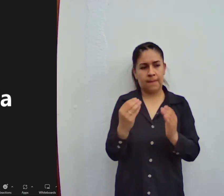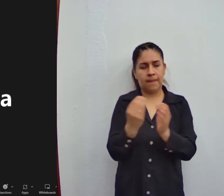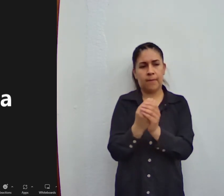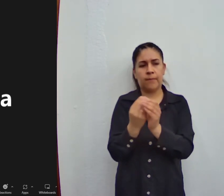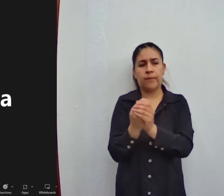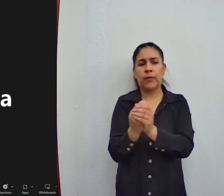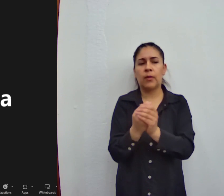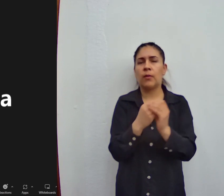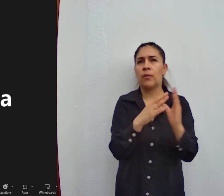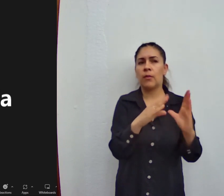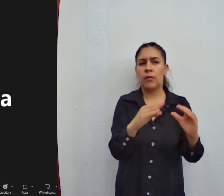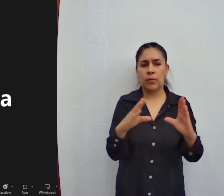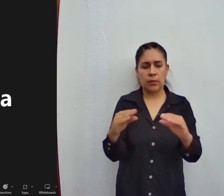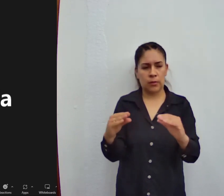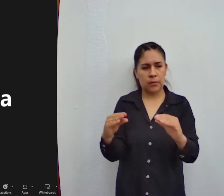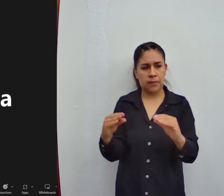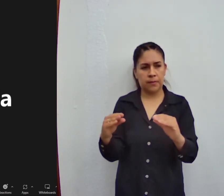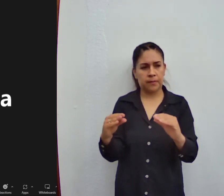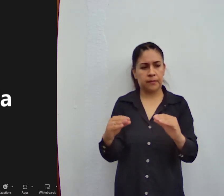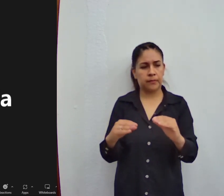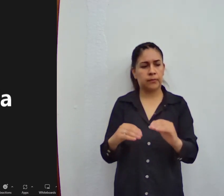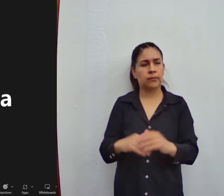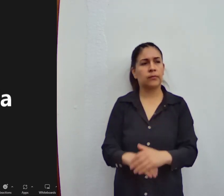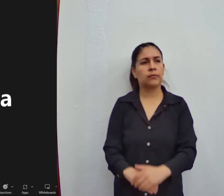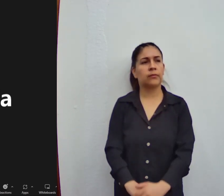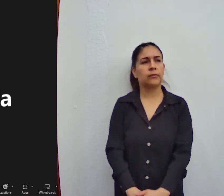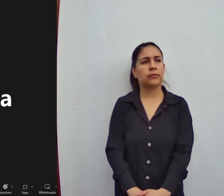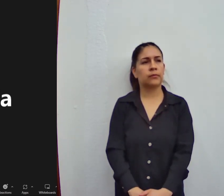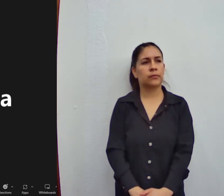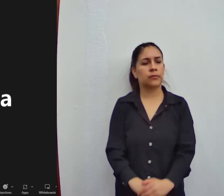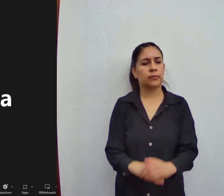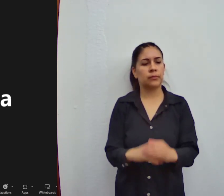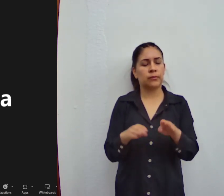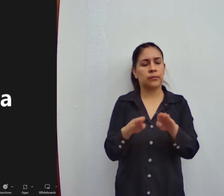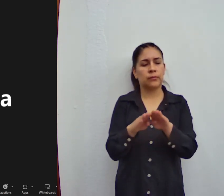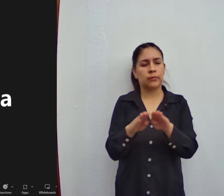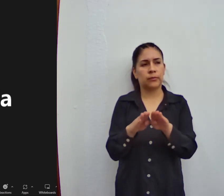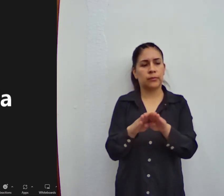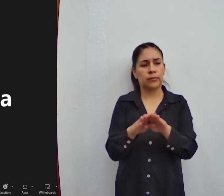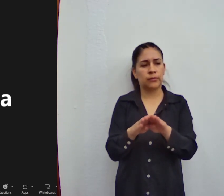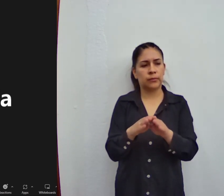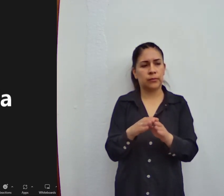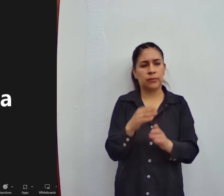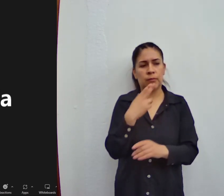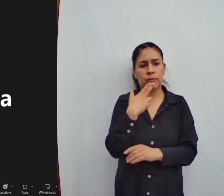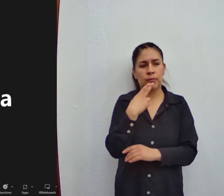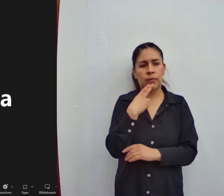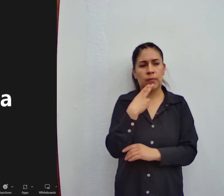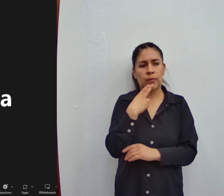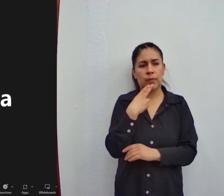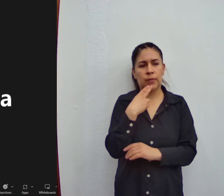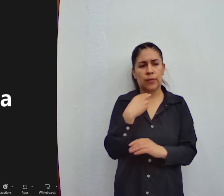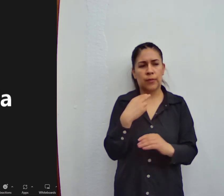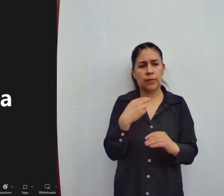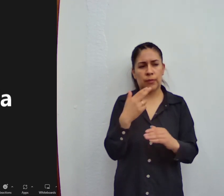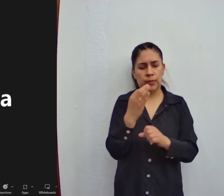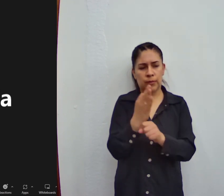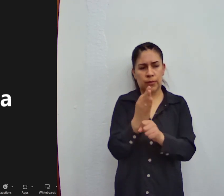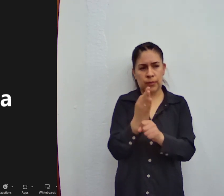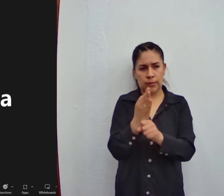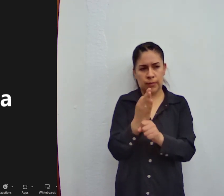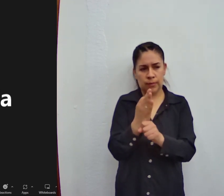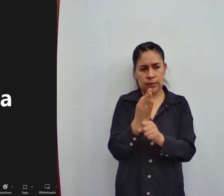como funcionales y siguen actualmente trabajando ellos en sus actividades. Y finalmente yo les puedo decir